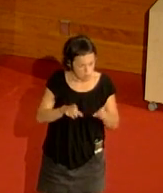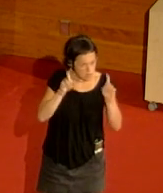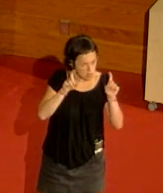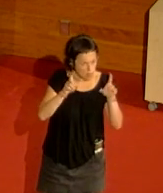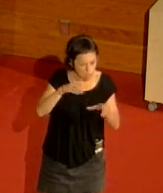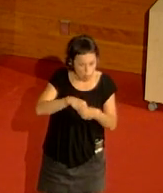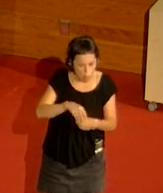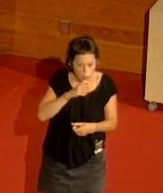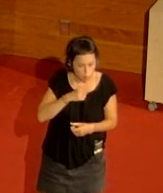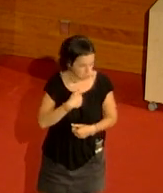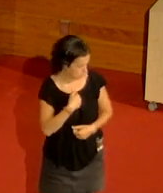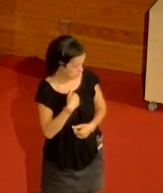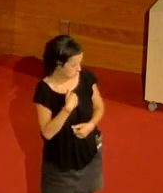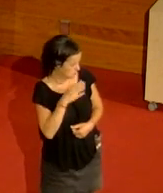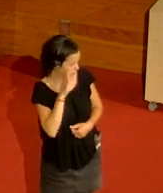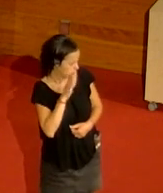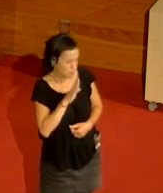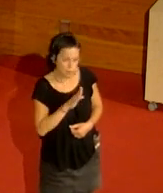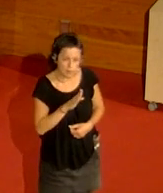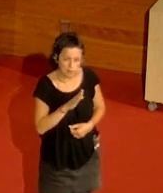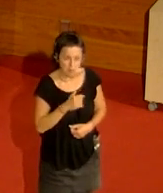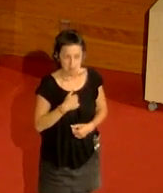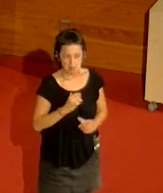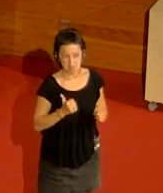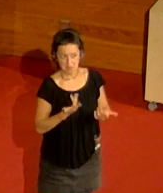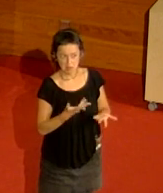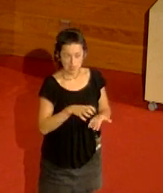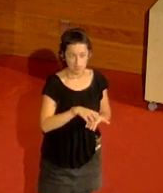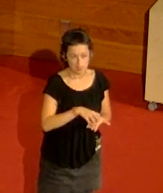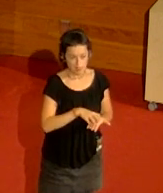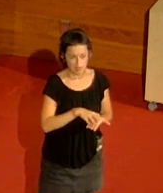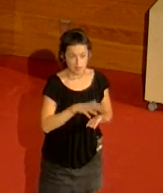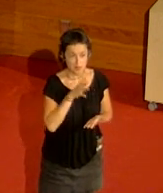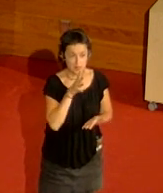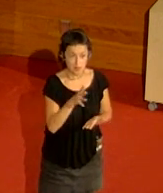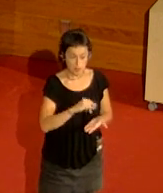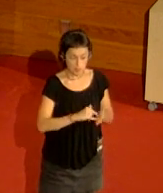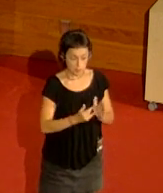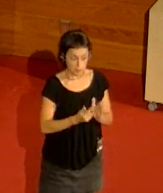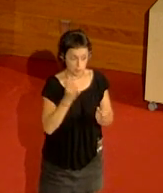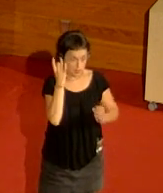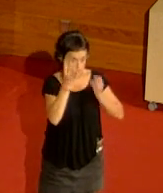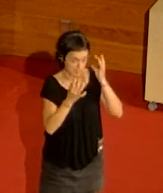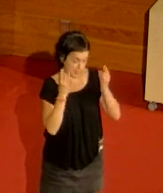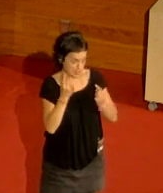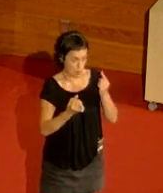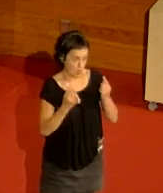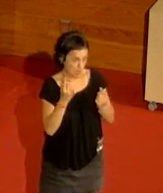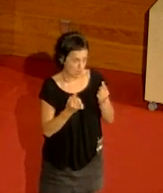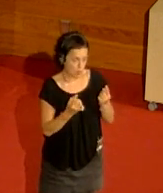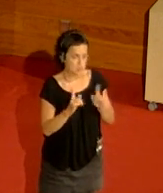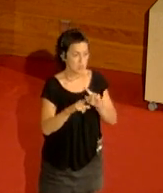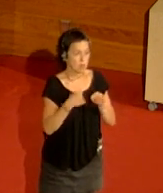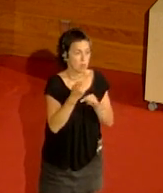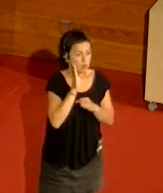yo no he puesto porno Aunque dude en su porque es cierto que algunos proyectos creativos que trabajan sobre ppornografia